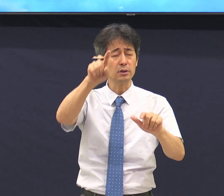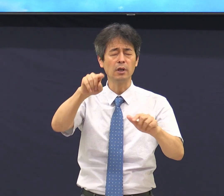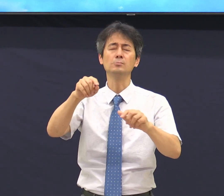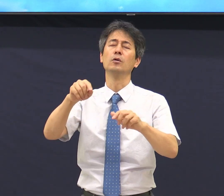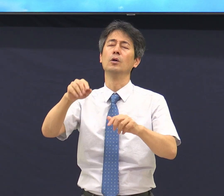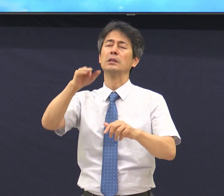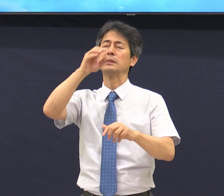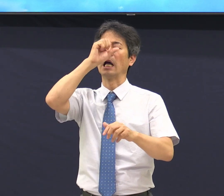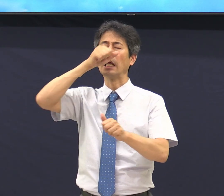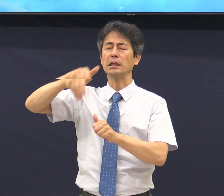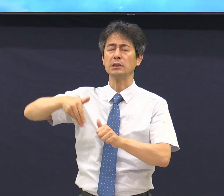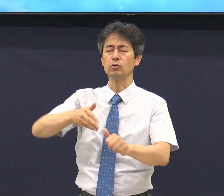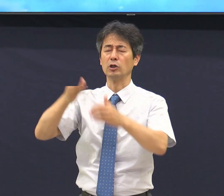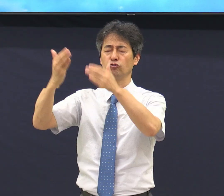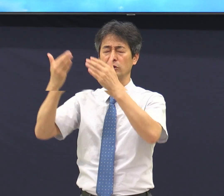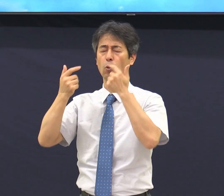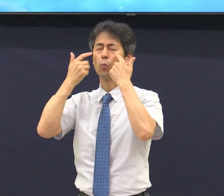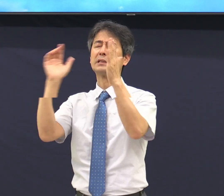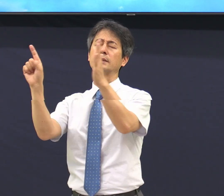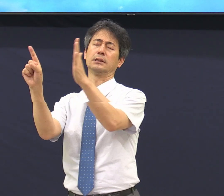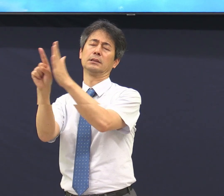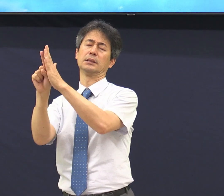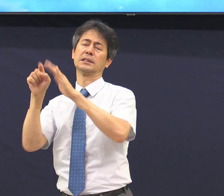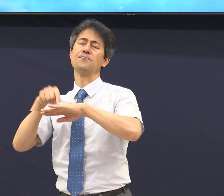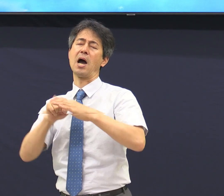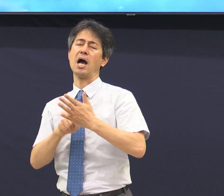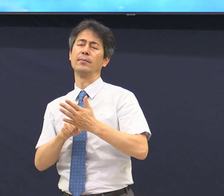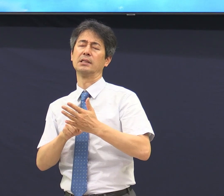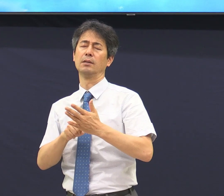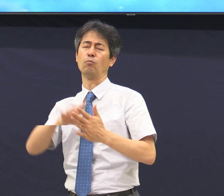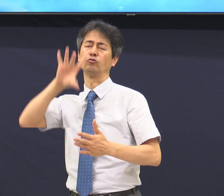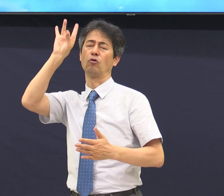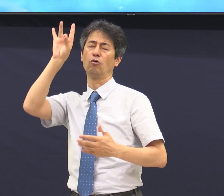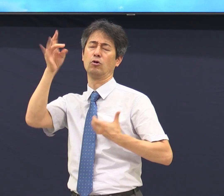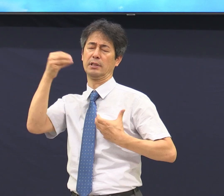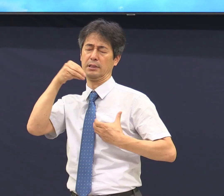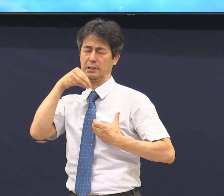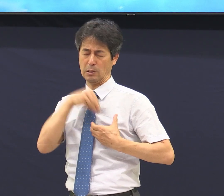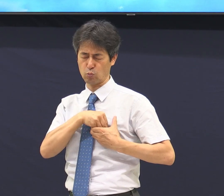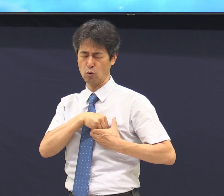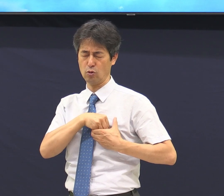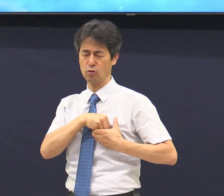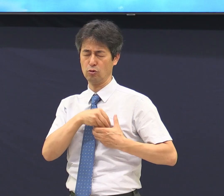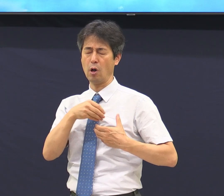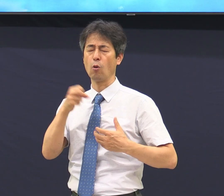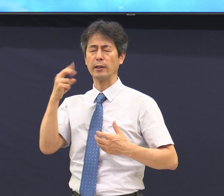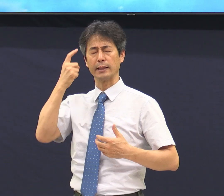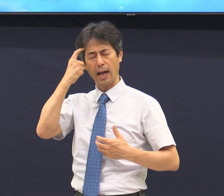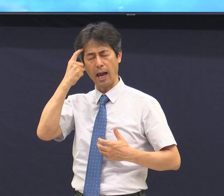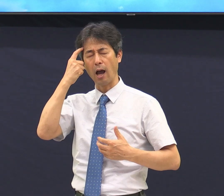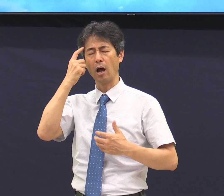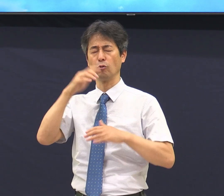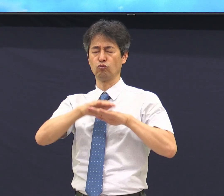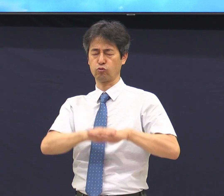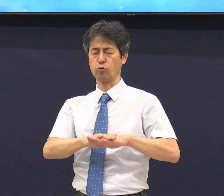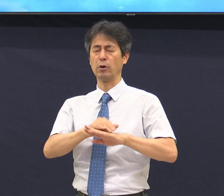두려워한 것이 아니라 나의 삶을 하나님께 맡기고 하나님께서 내 모든 삶 가운데 섭리 가운데 이끌어 주신다라는 것을 기억하고